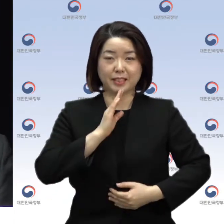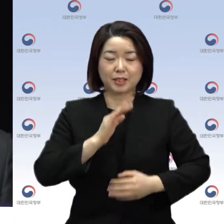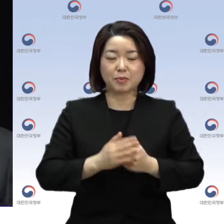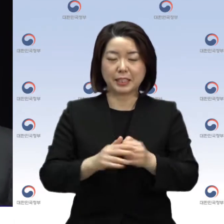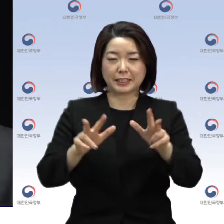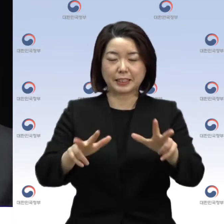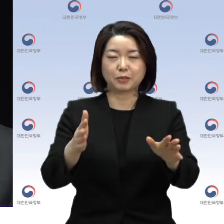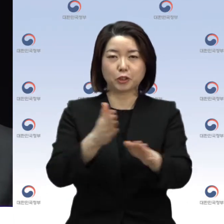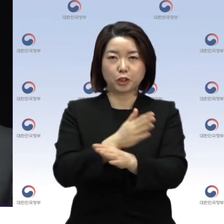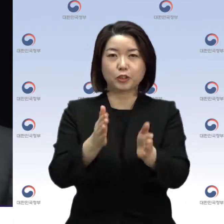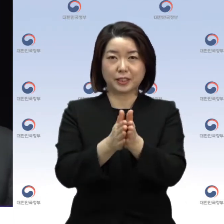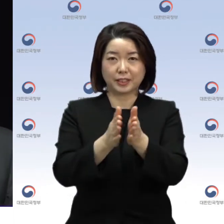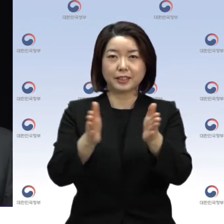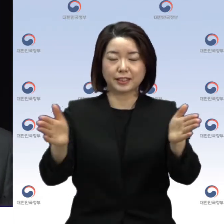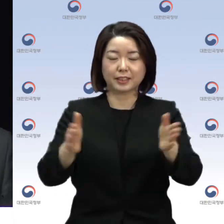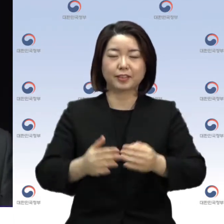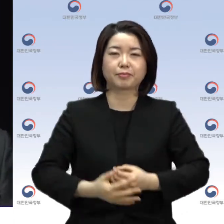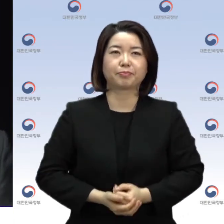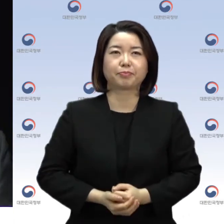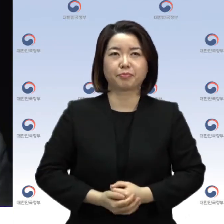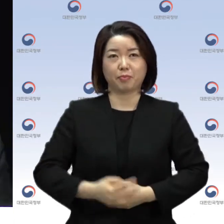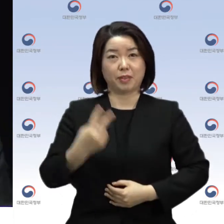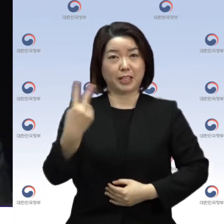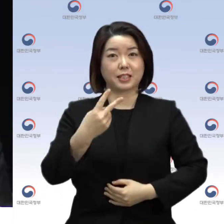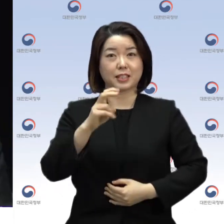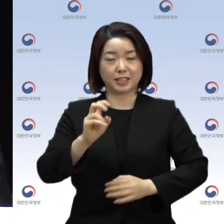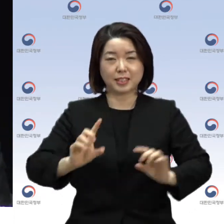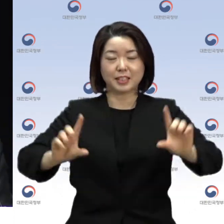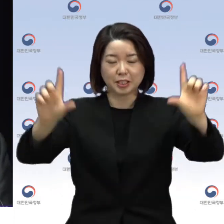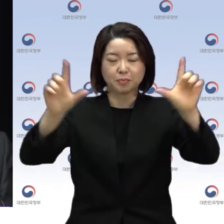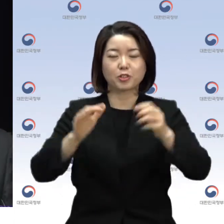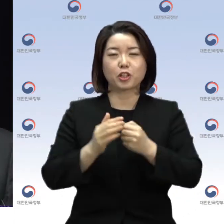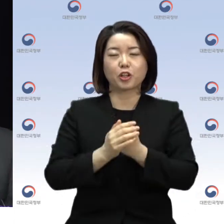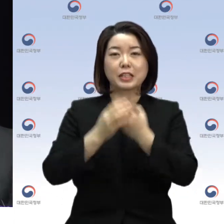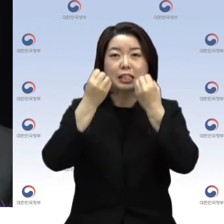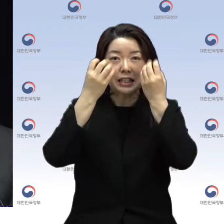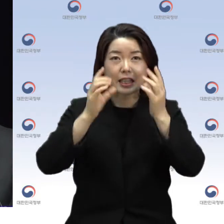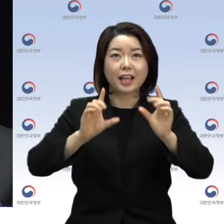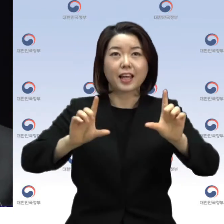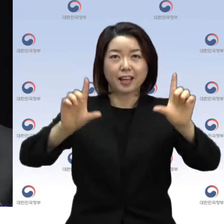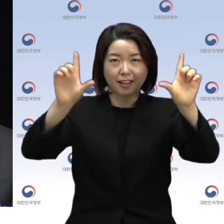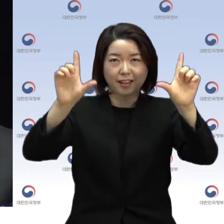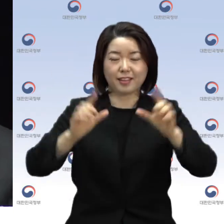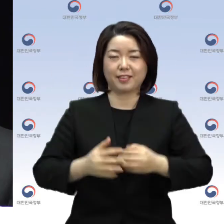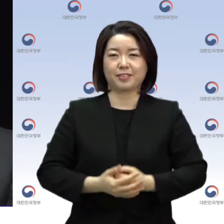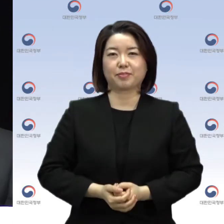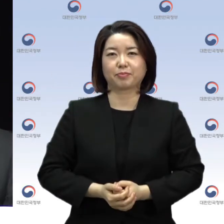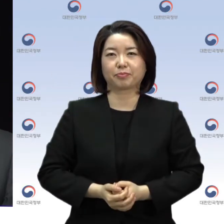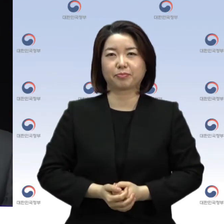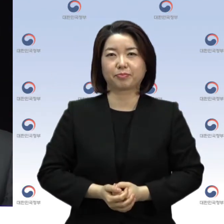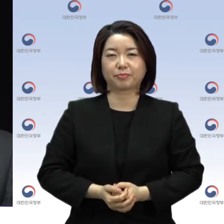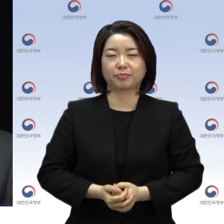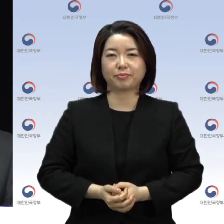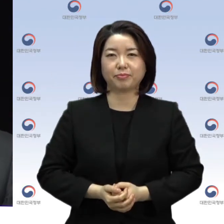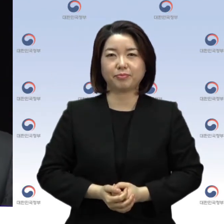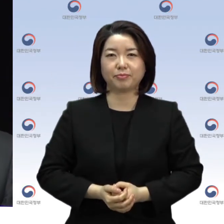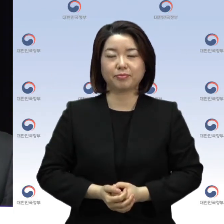그러면은 지금부터 시작을 하겠습니다. 2020년 경자년 새해도